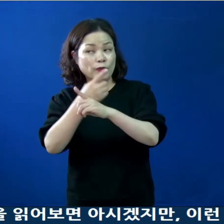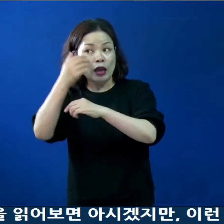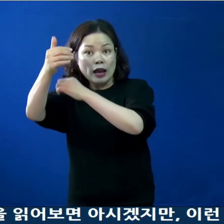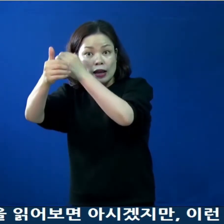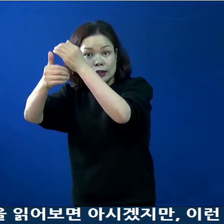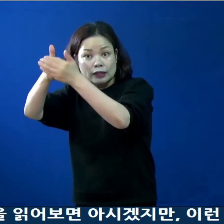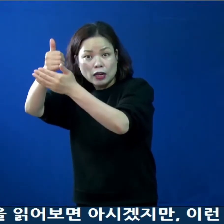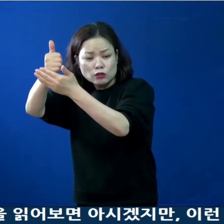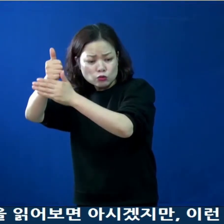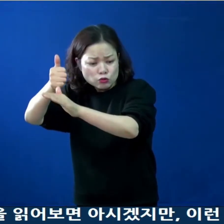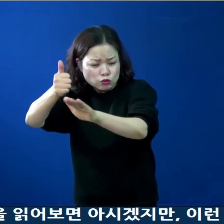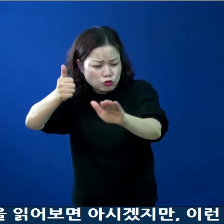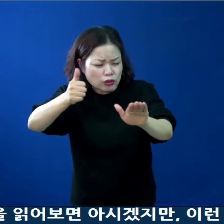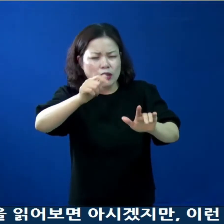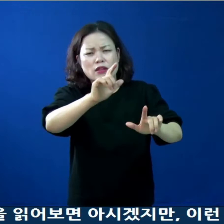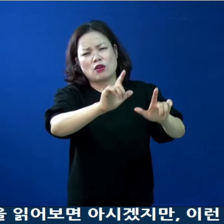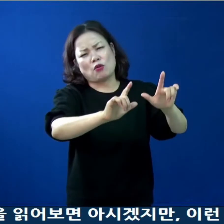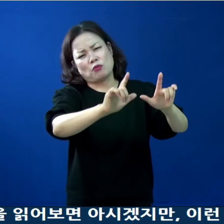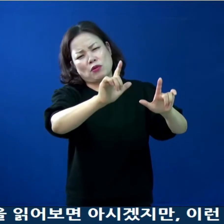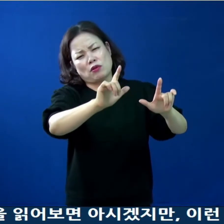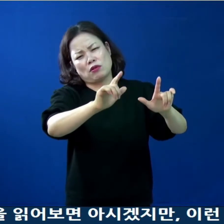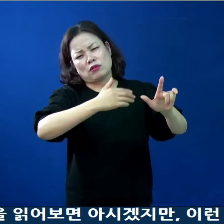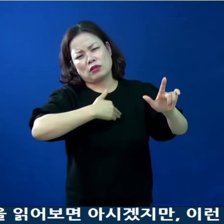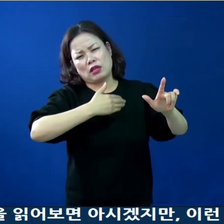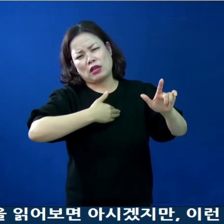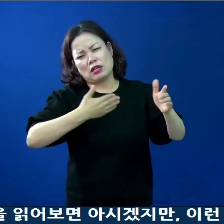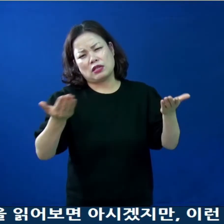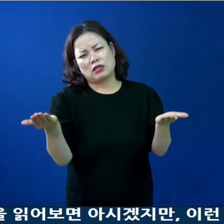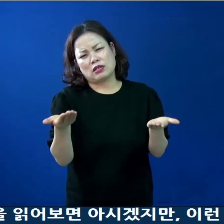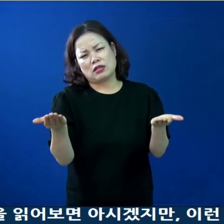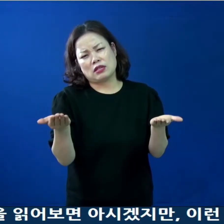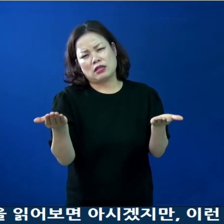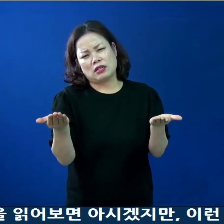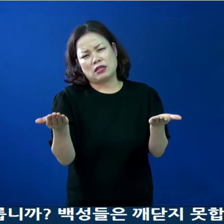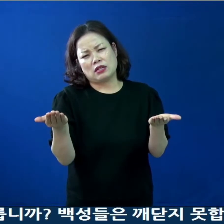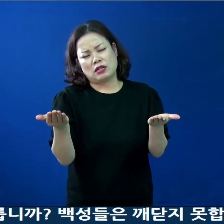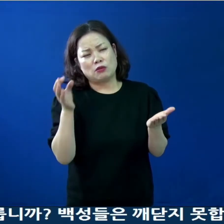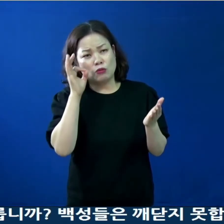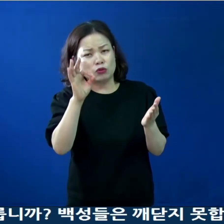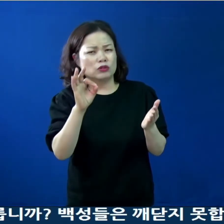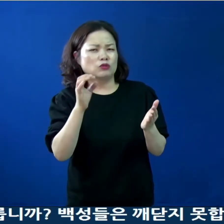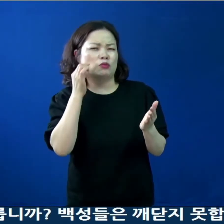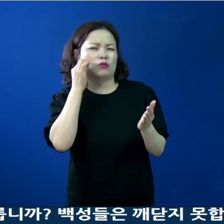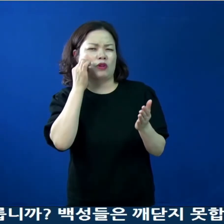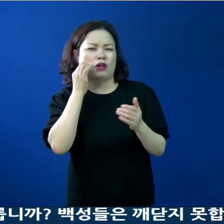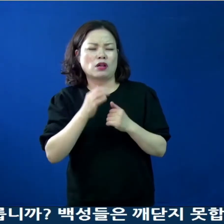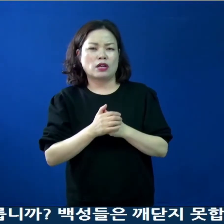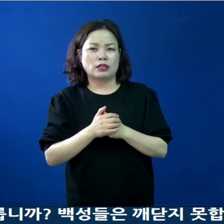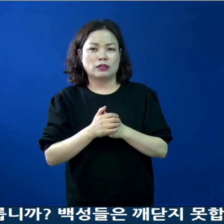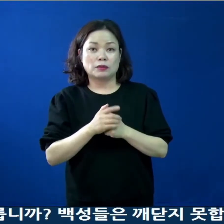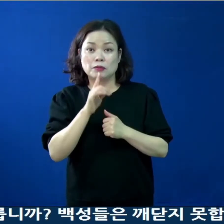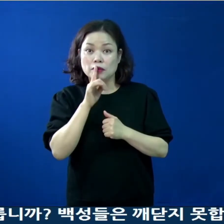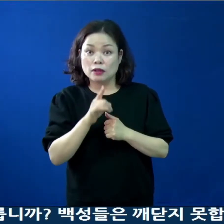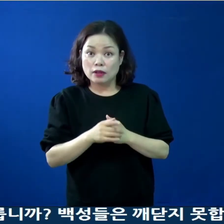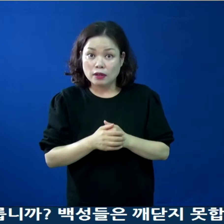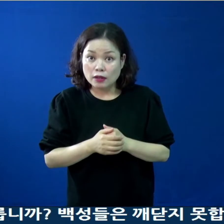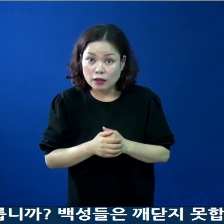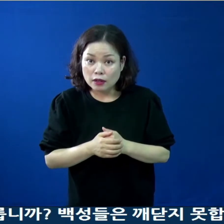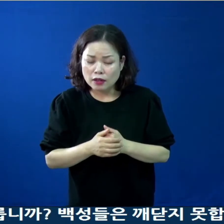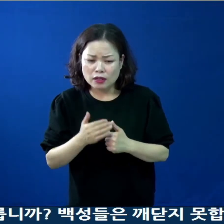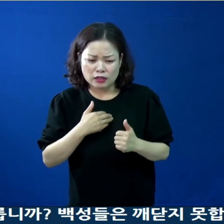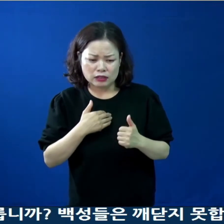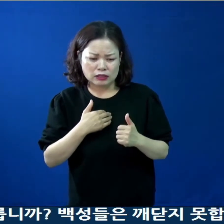하나님은 우리의 형편, 내 사정 쳐다보지도 않으십니다. 이렇게 얘기하는 거예요. 또